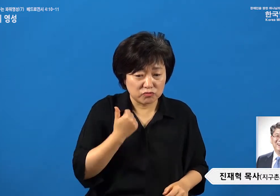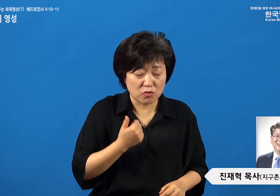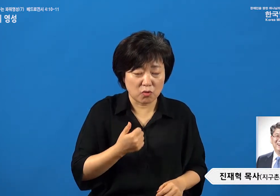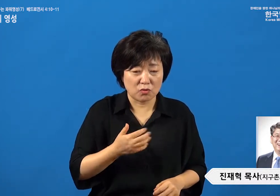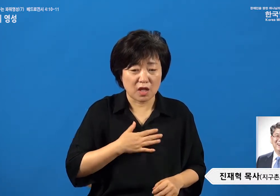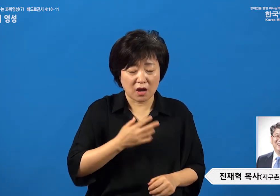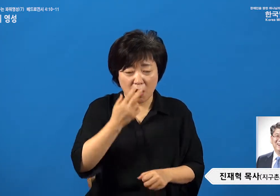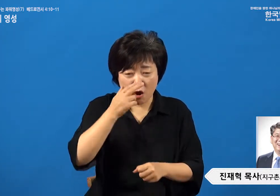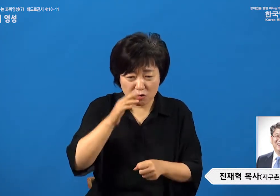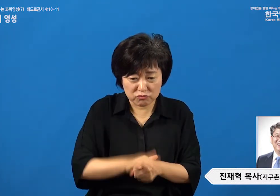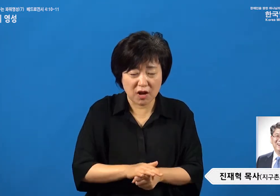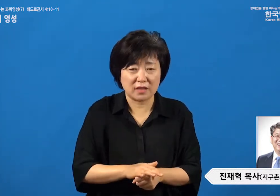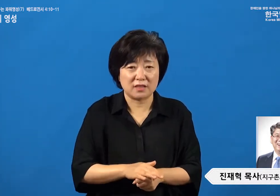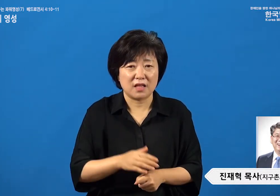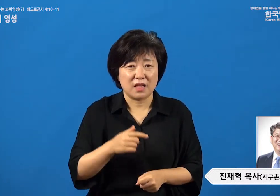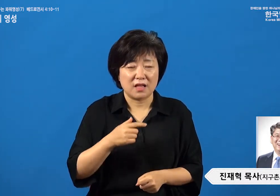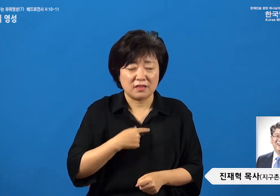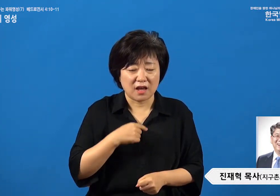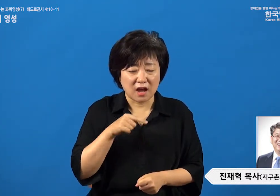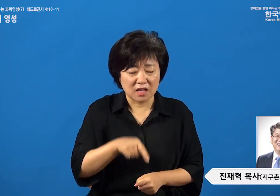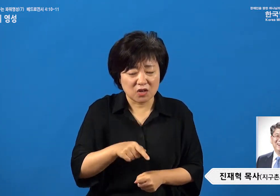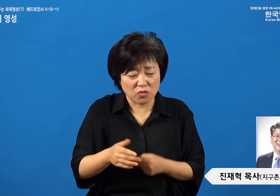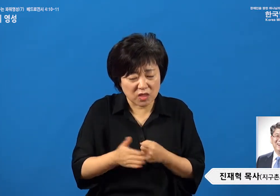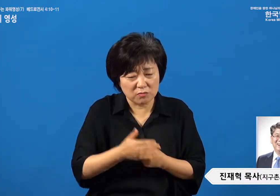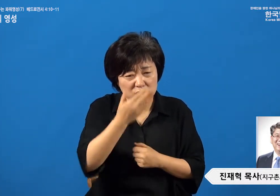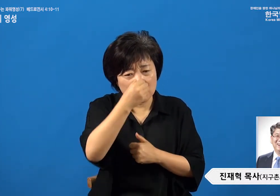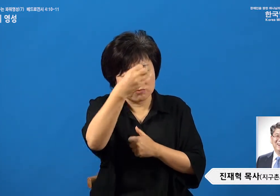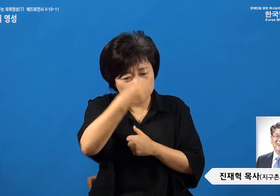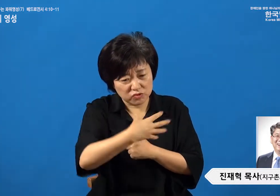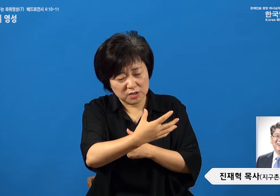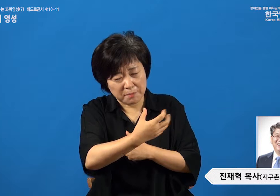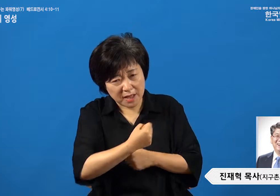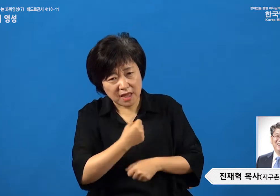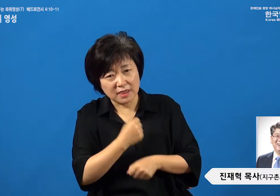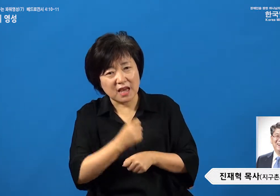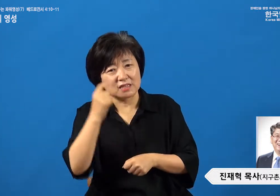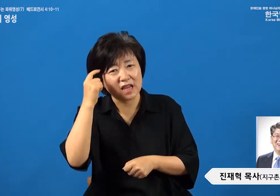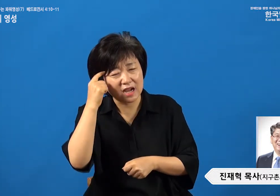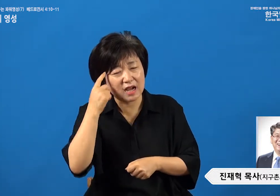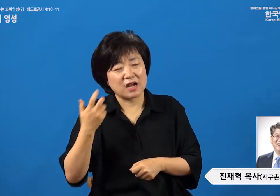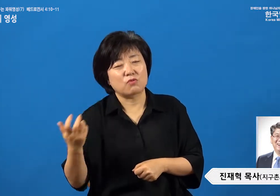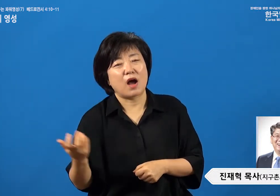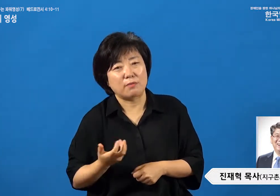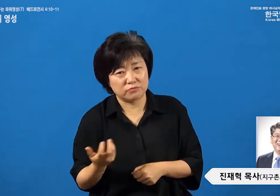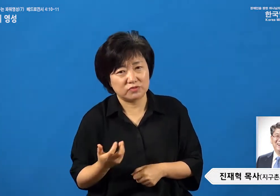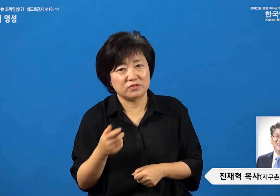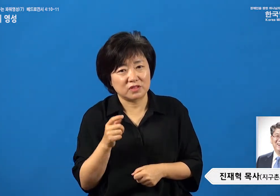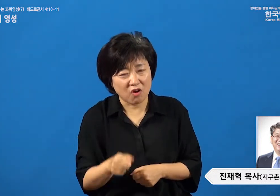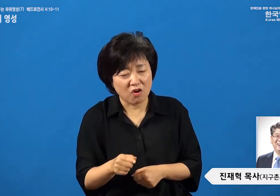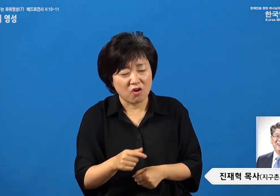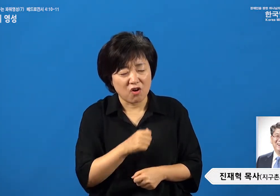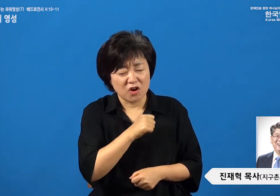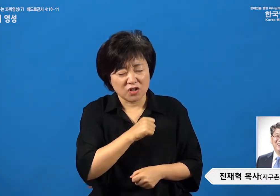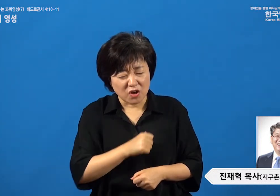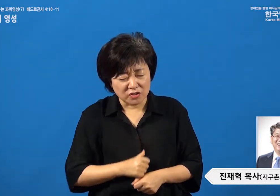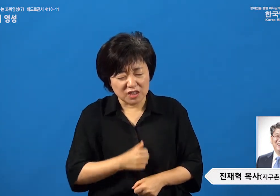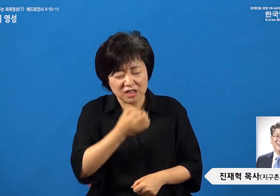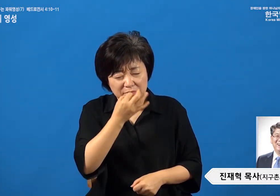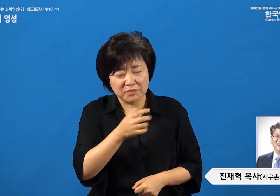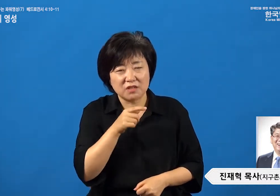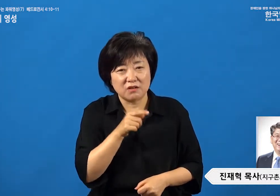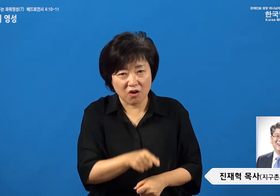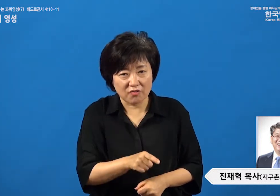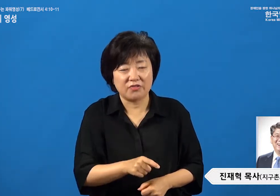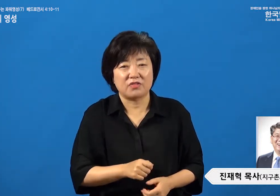있는 것들, 우리가 그것 때문에 무시당했다고 생각하고 힘들고 아파하고 견디기 어려웠던